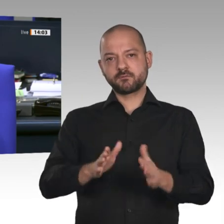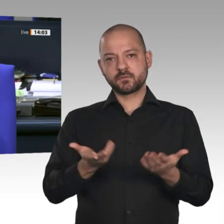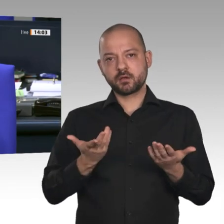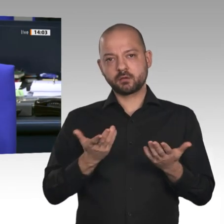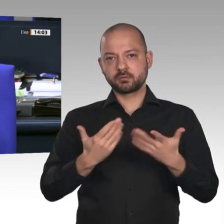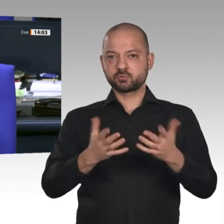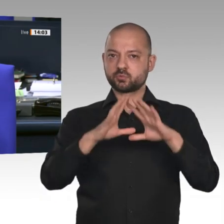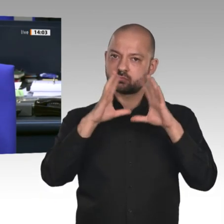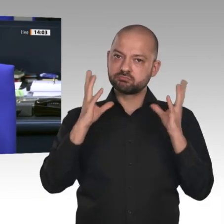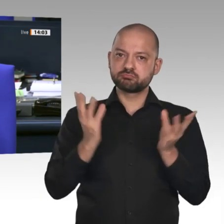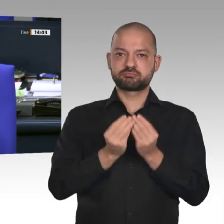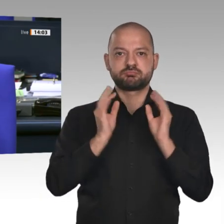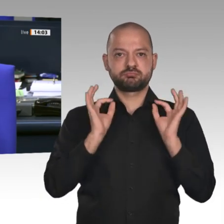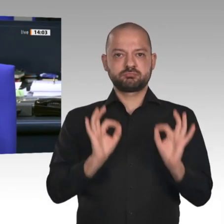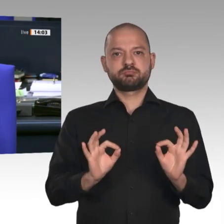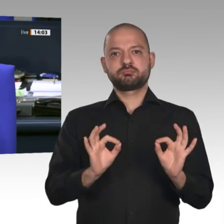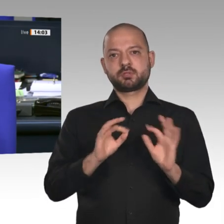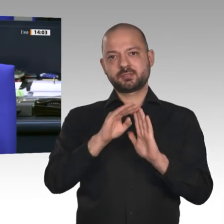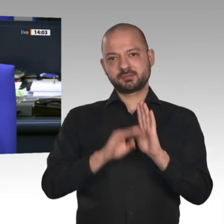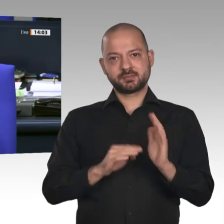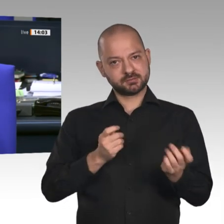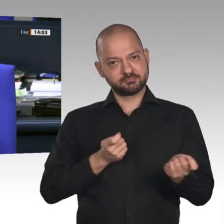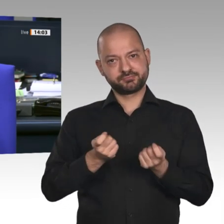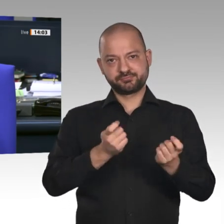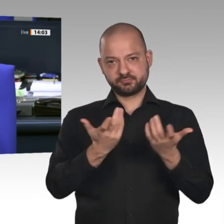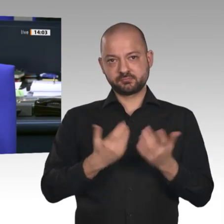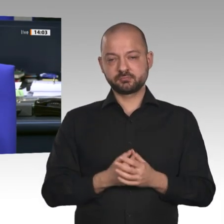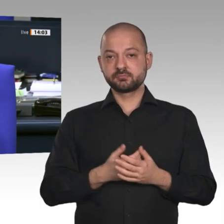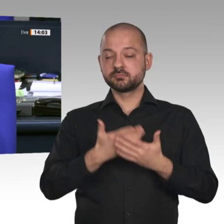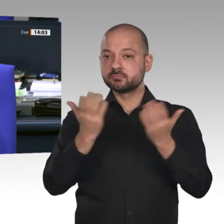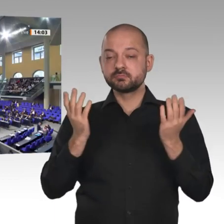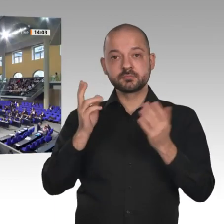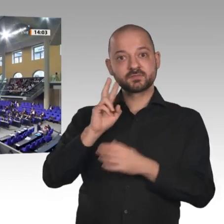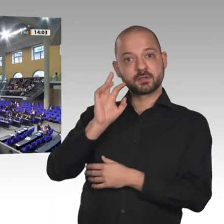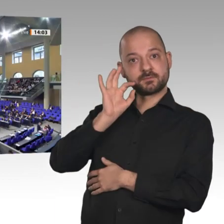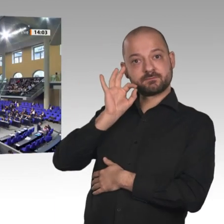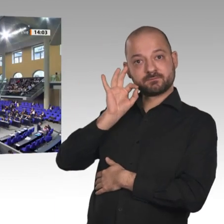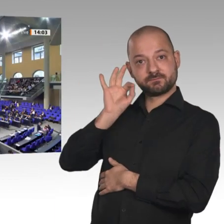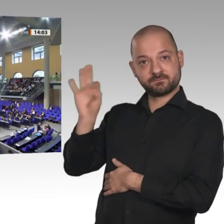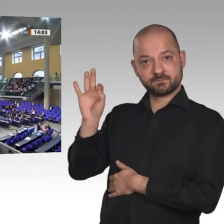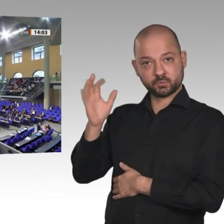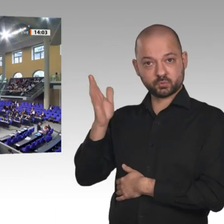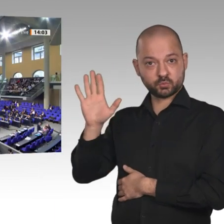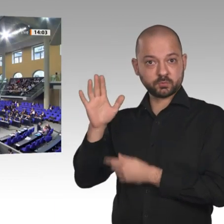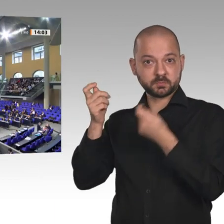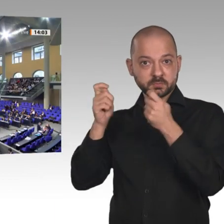Nachfahren umfassend und klar gesetzlich regeln. Wer stimmt für diese Beschlussempfehlung?